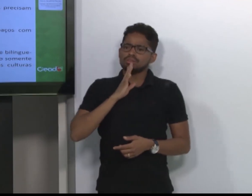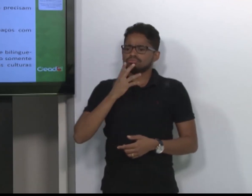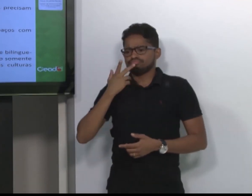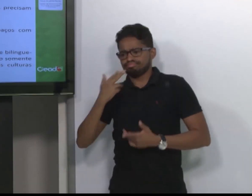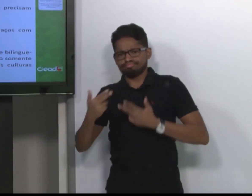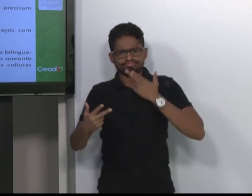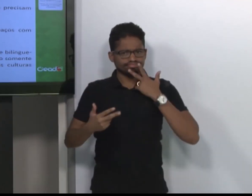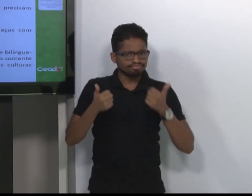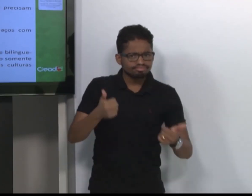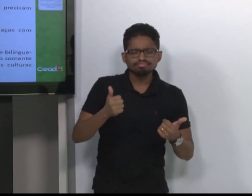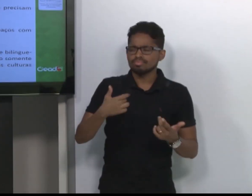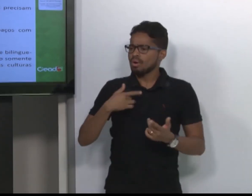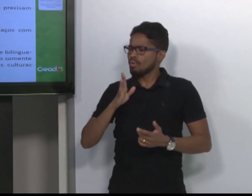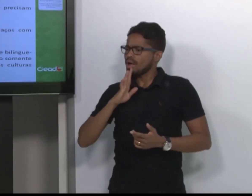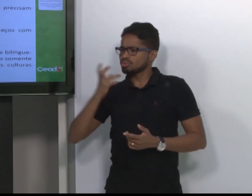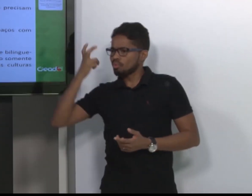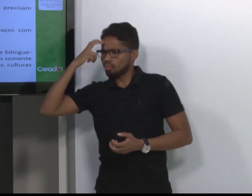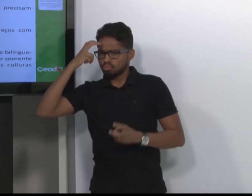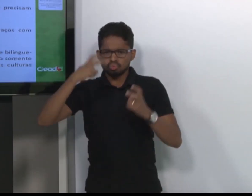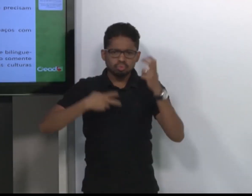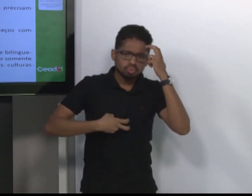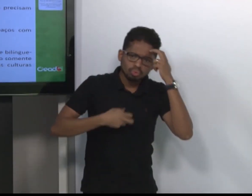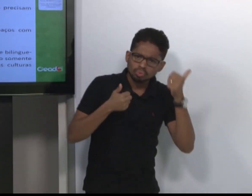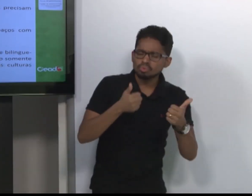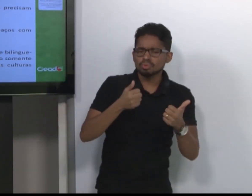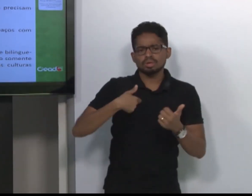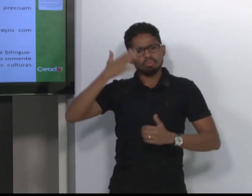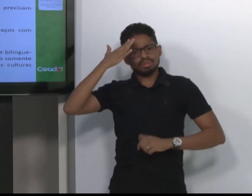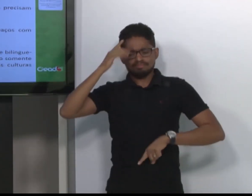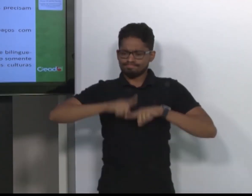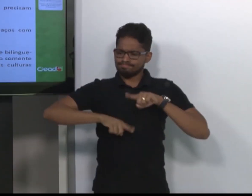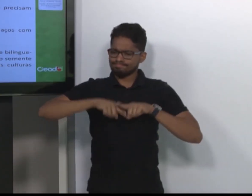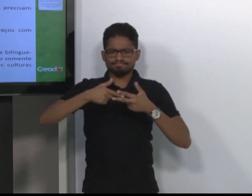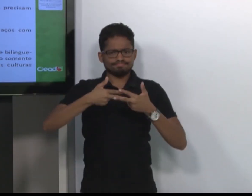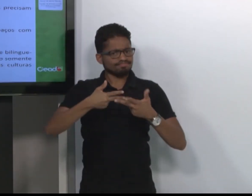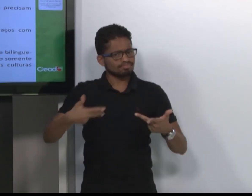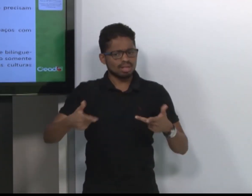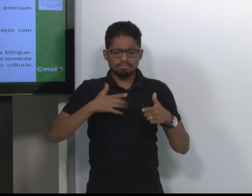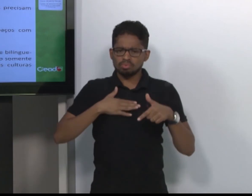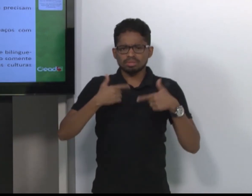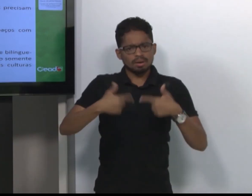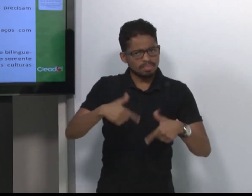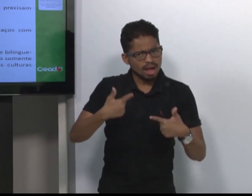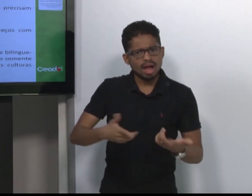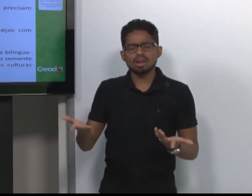Não, é aquele que tem a competência tradutória, que conhece,